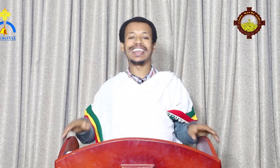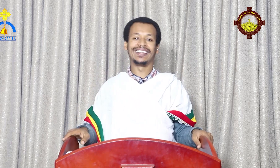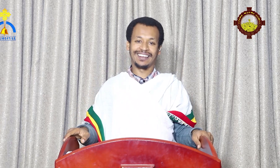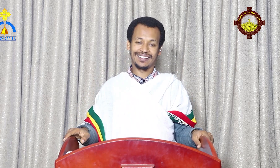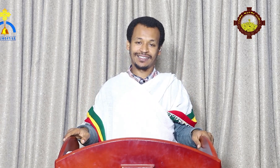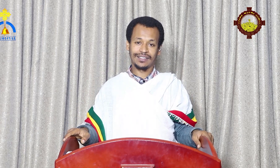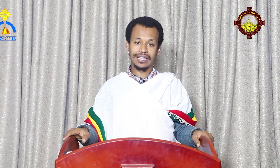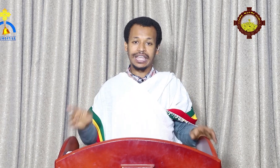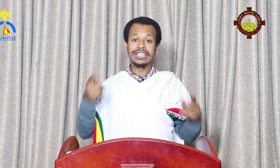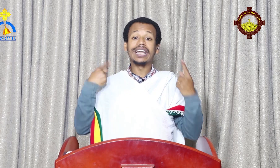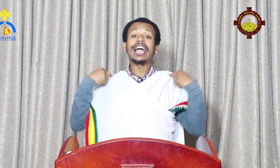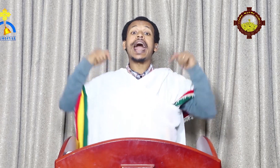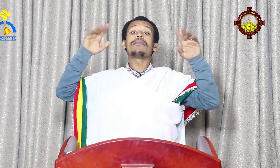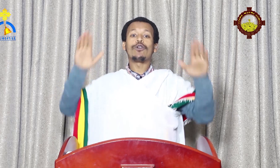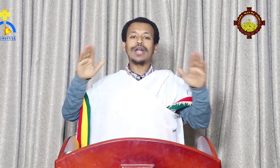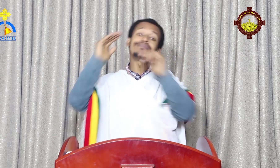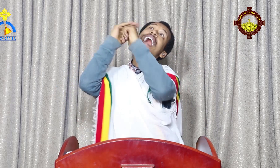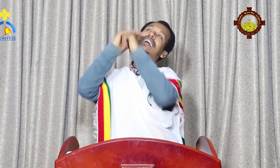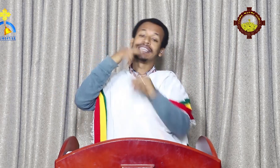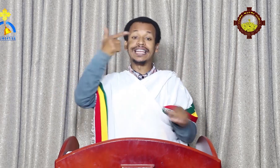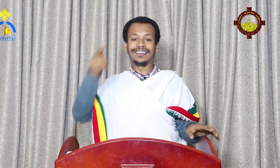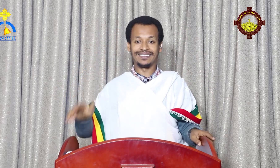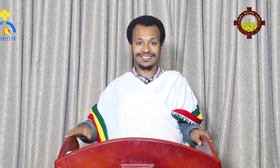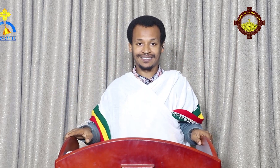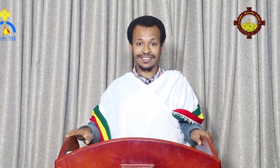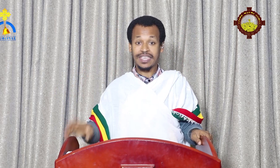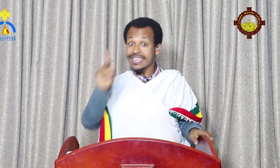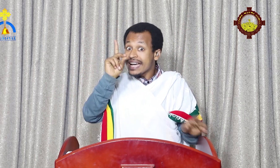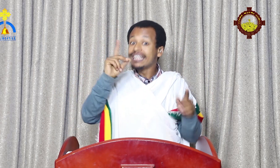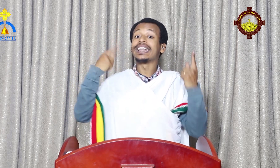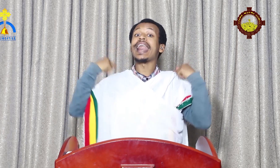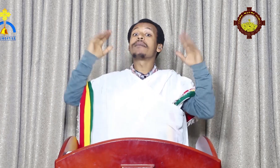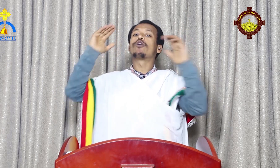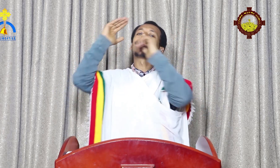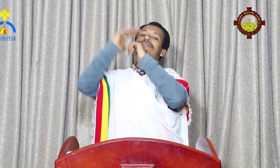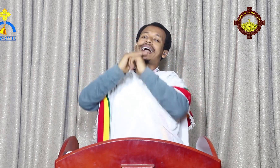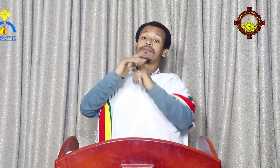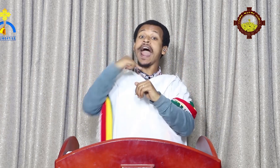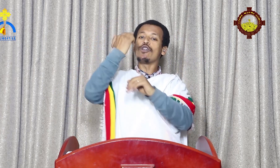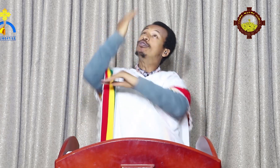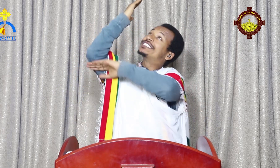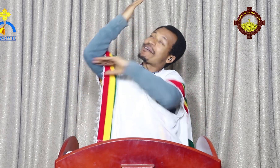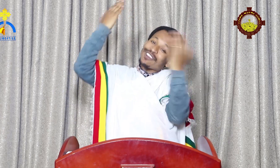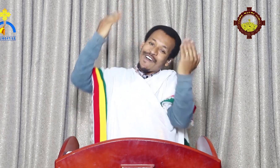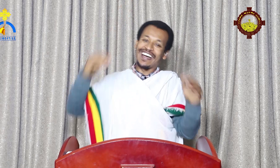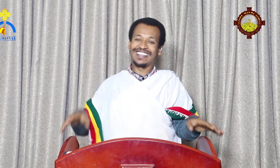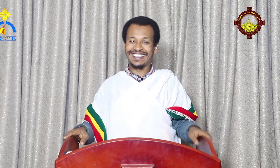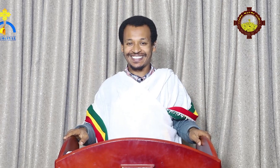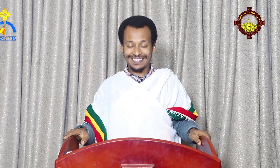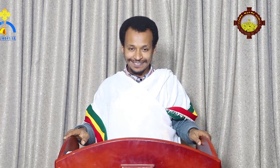እንጠራለን። የተክለ ሃይማኖት አምላክ እንላለን። የተክለ ሃይማኖት አምላክ ማን ነው? እግዚአብሔር ነው።